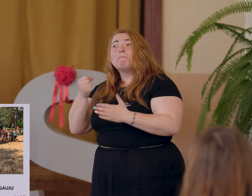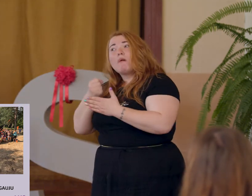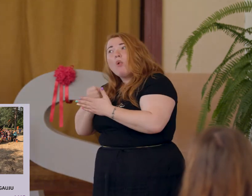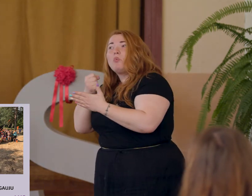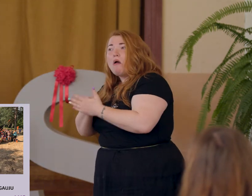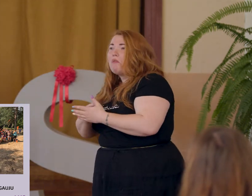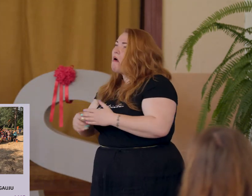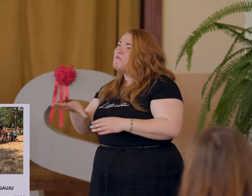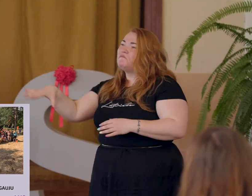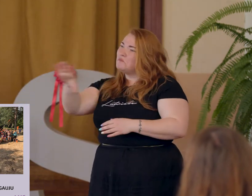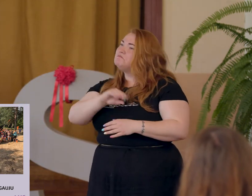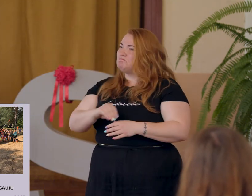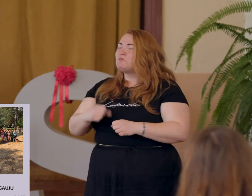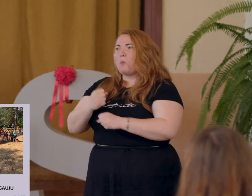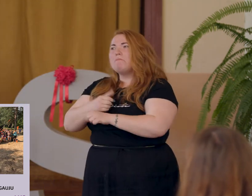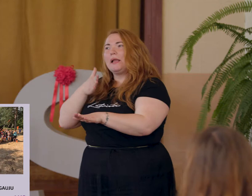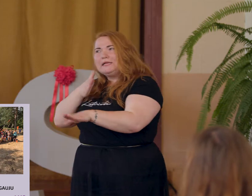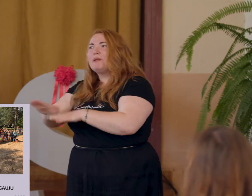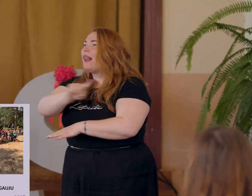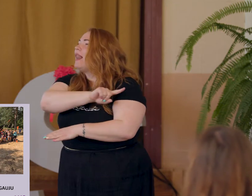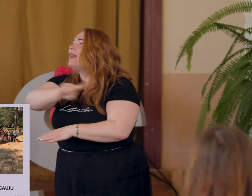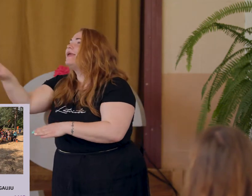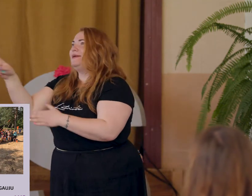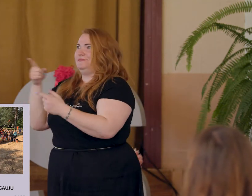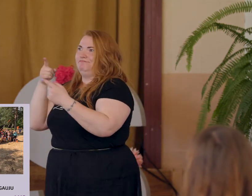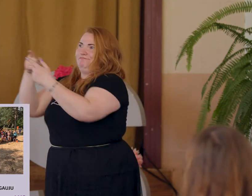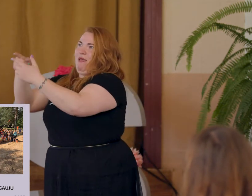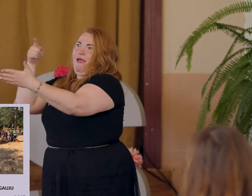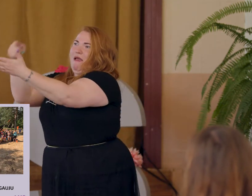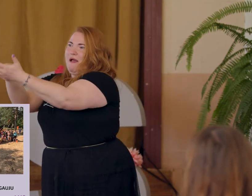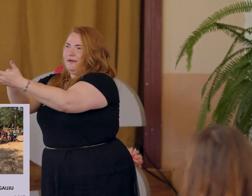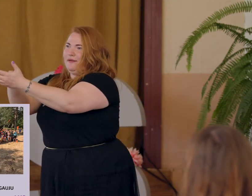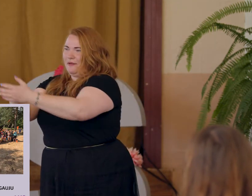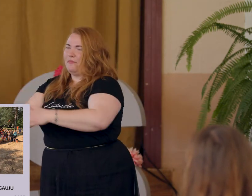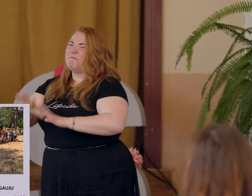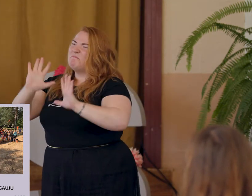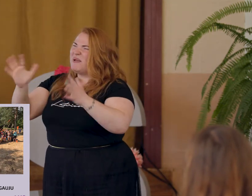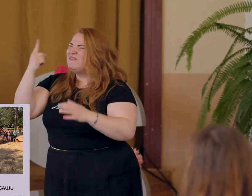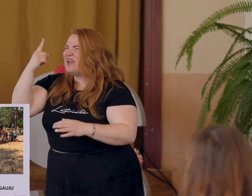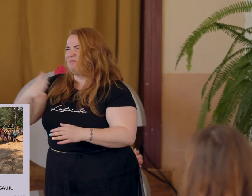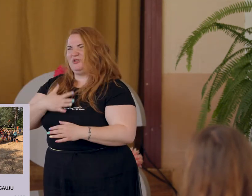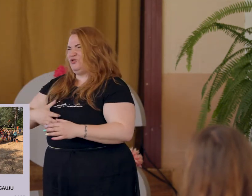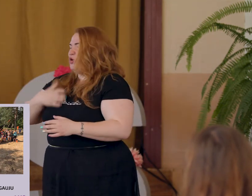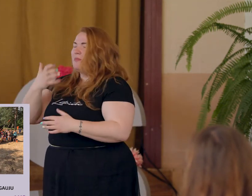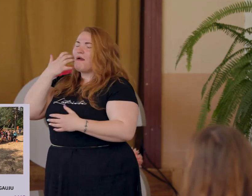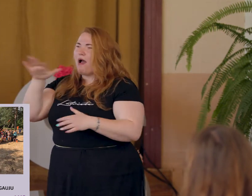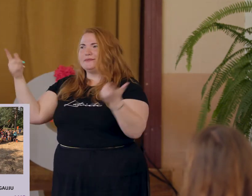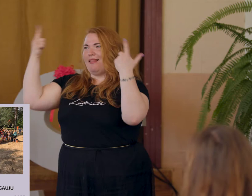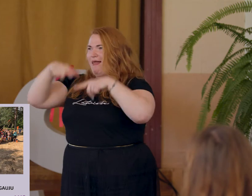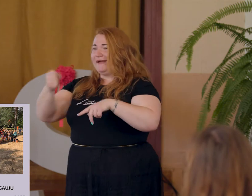situācijas nebūtu. Galā mums tomēr mēs izpildījām no sākuma līdz mērķim nonācām tomēr. Bet bija